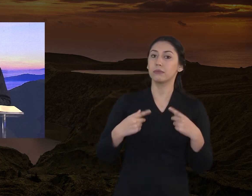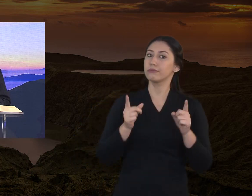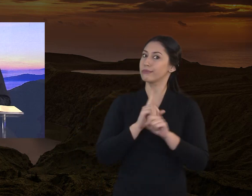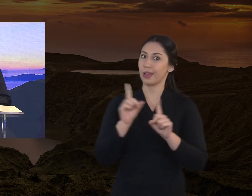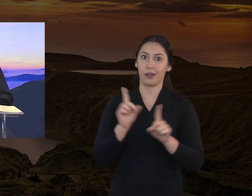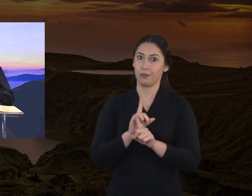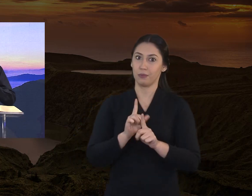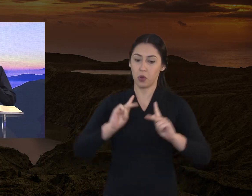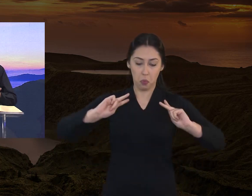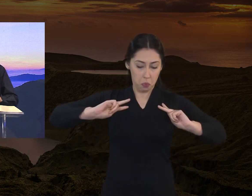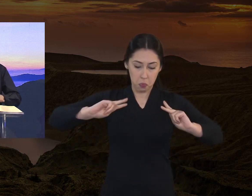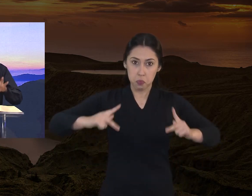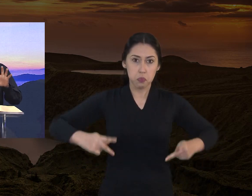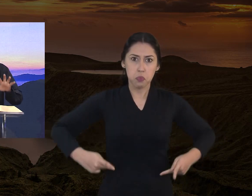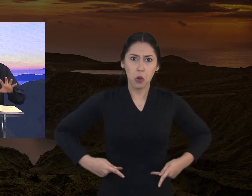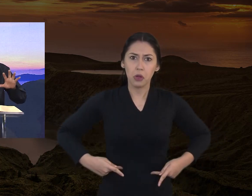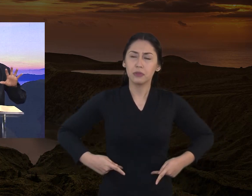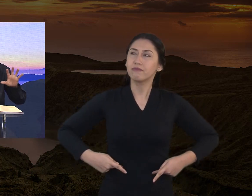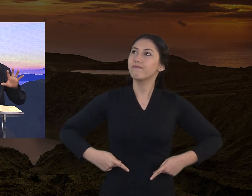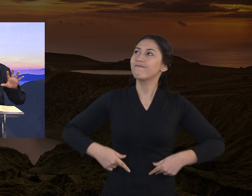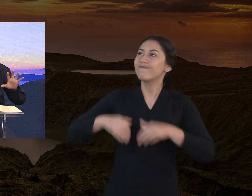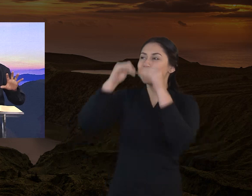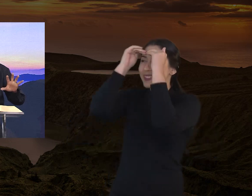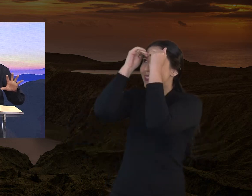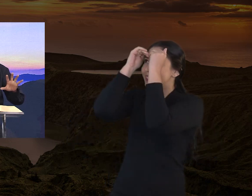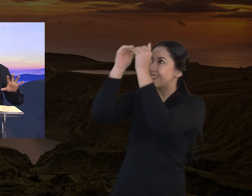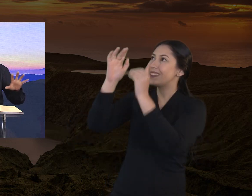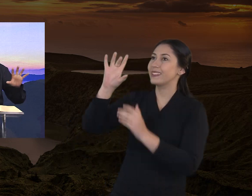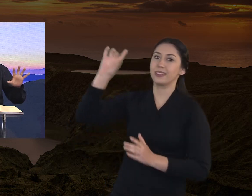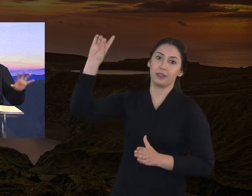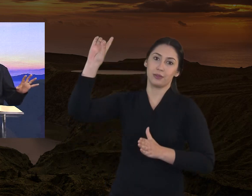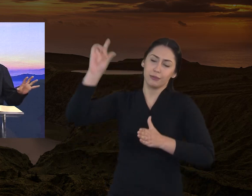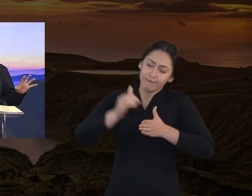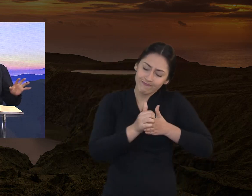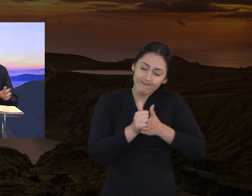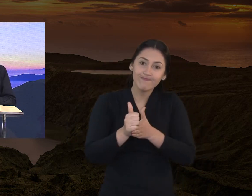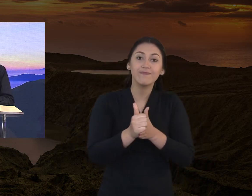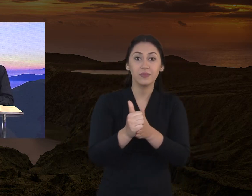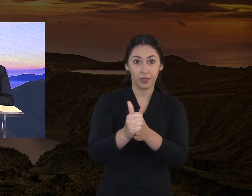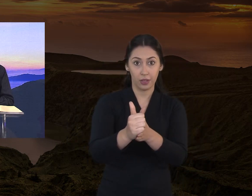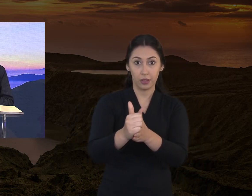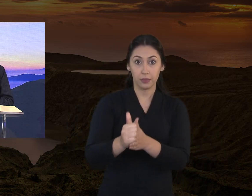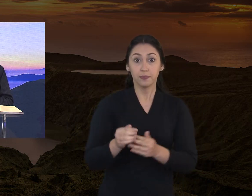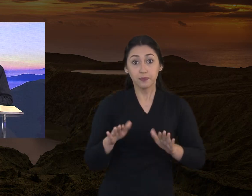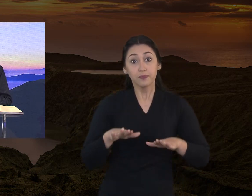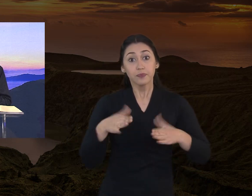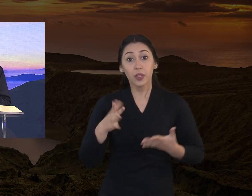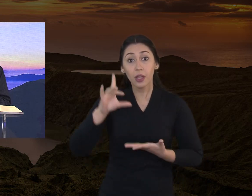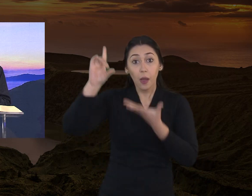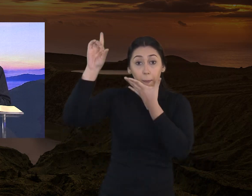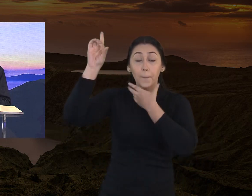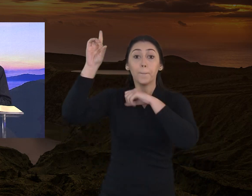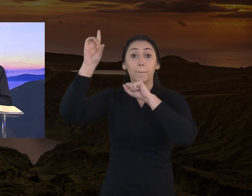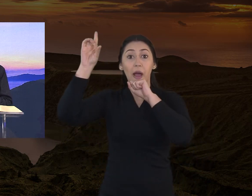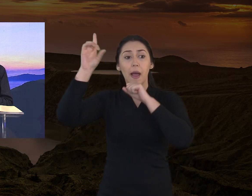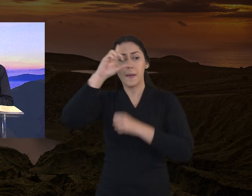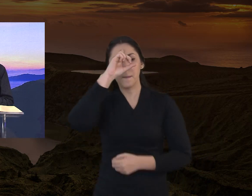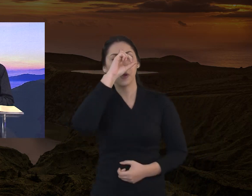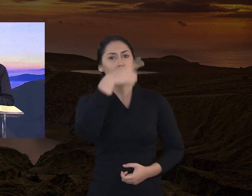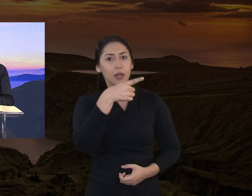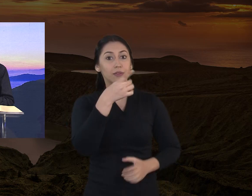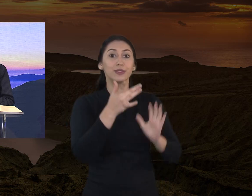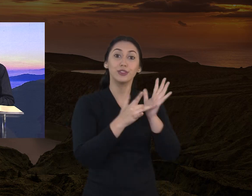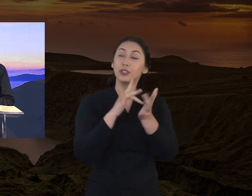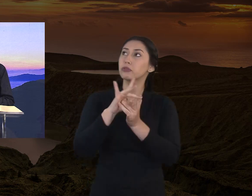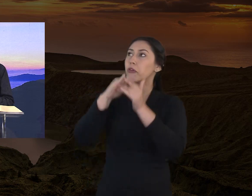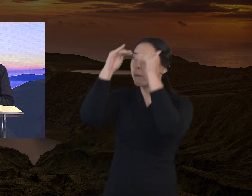como homem totalmente guiado por Deus Pai. Então, Deus o Pai é quem o